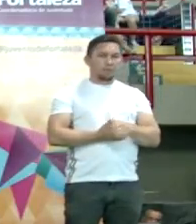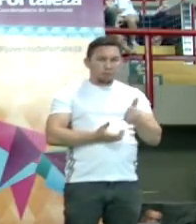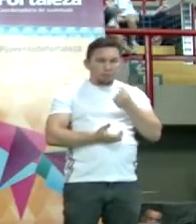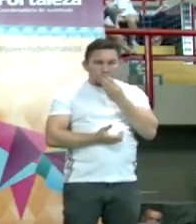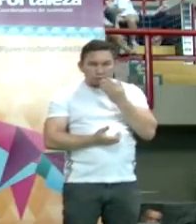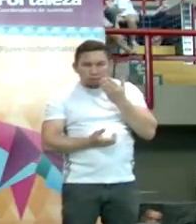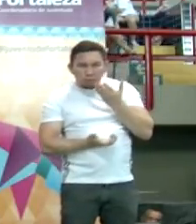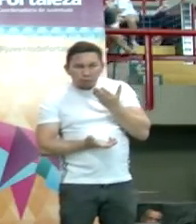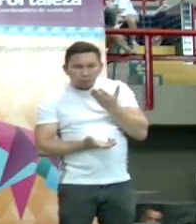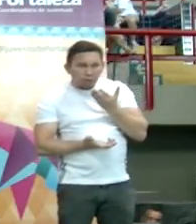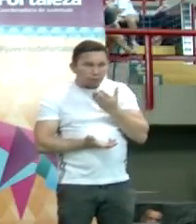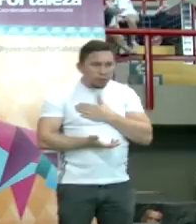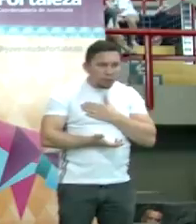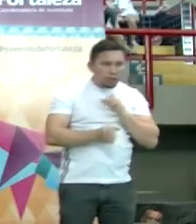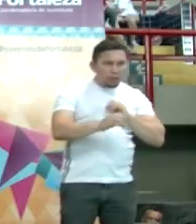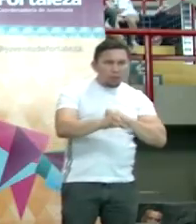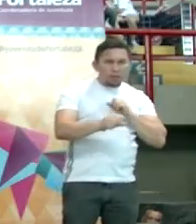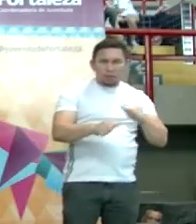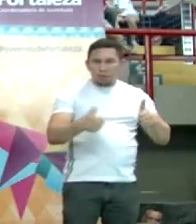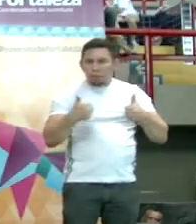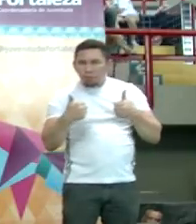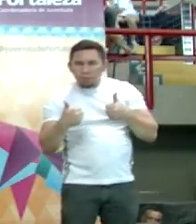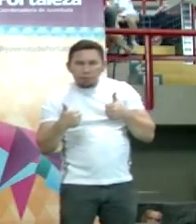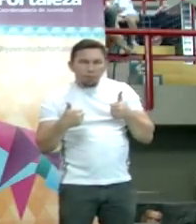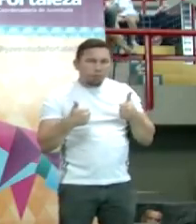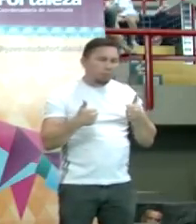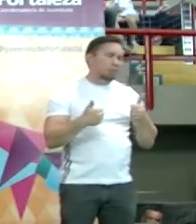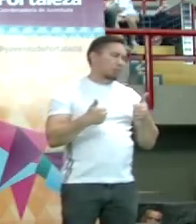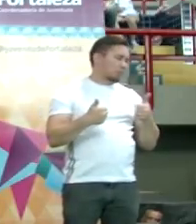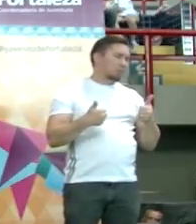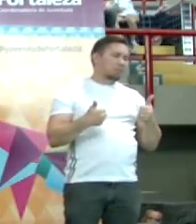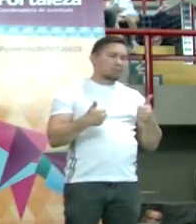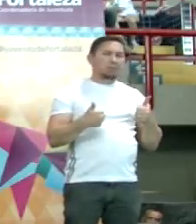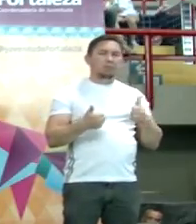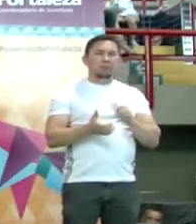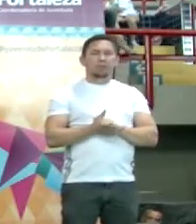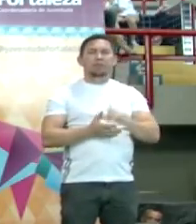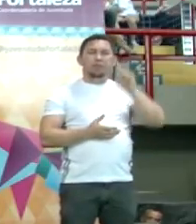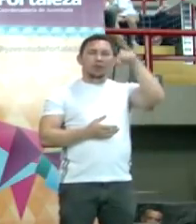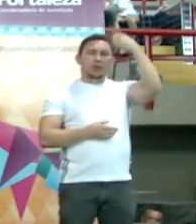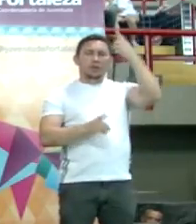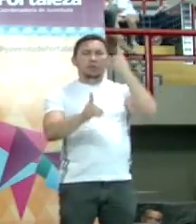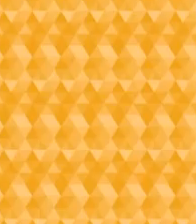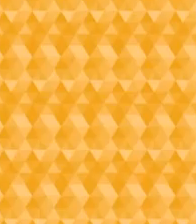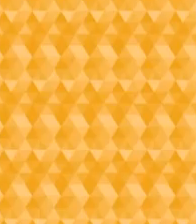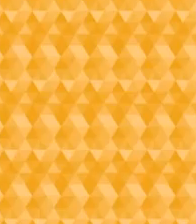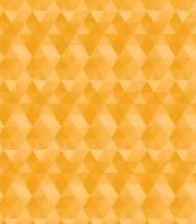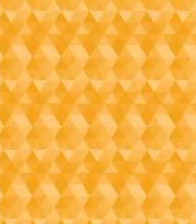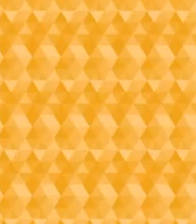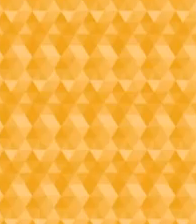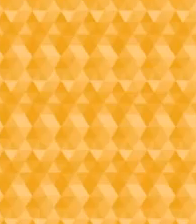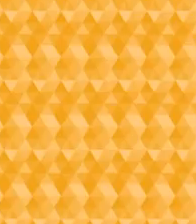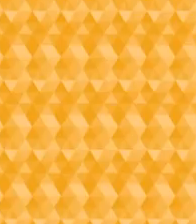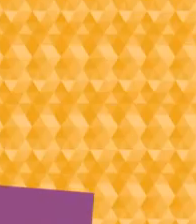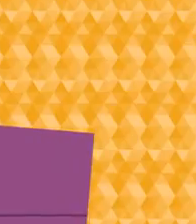Foi legal ou não? Show de bola? Beleza? Até a próxima, viu, pessoal?